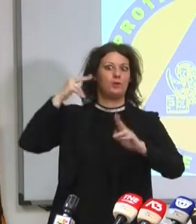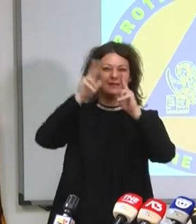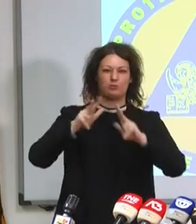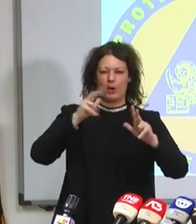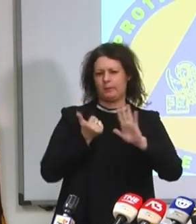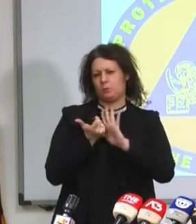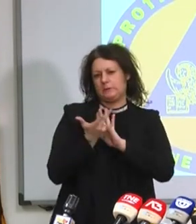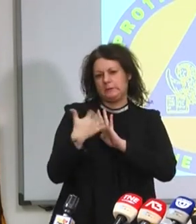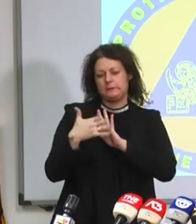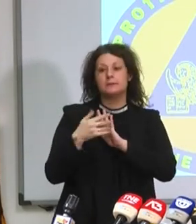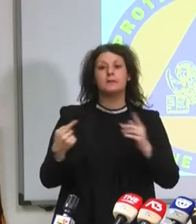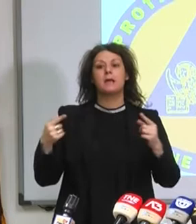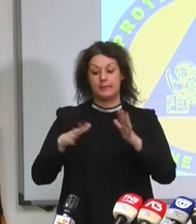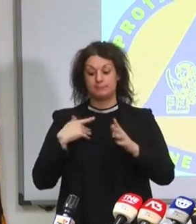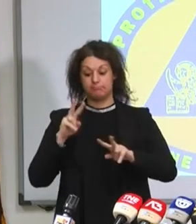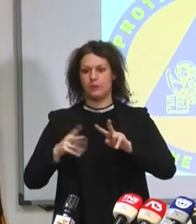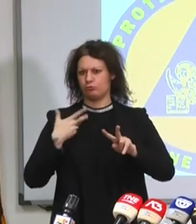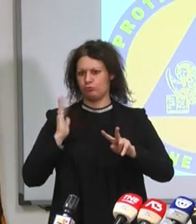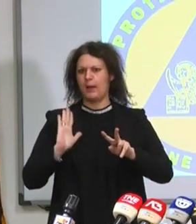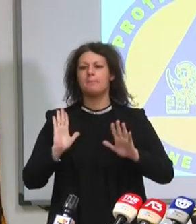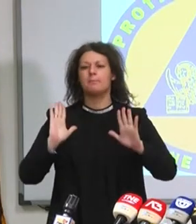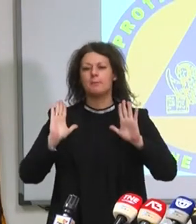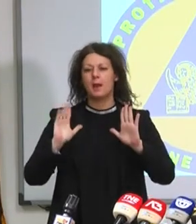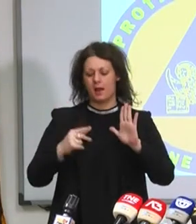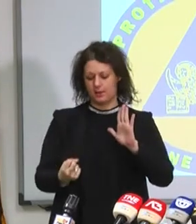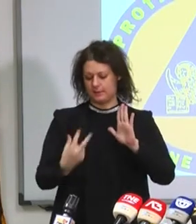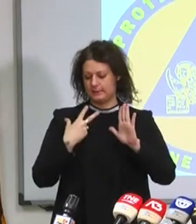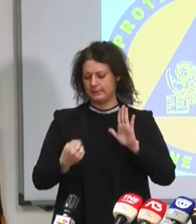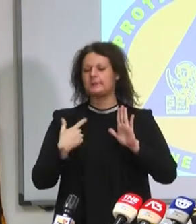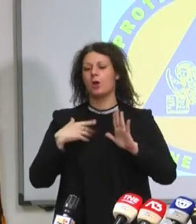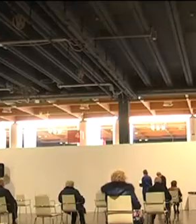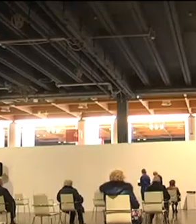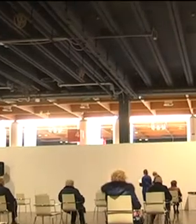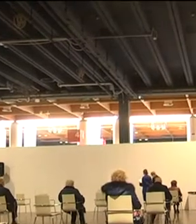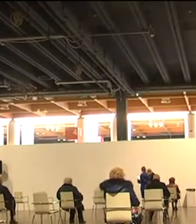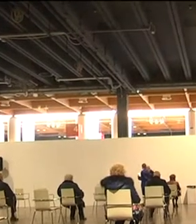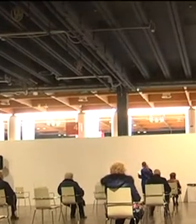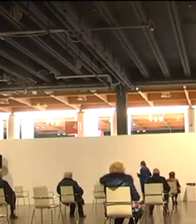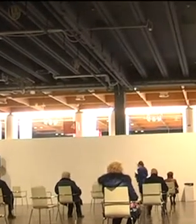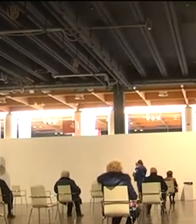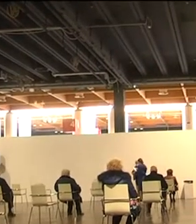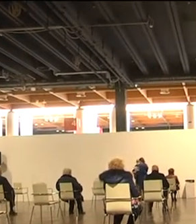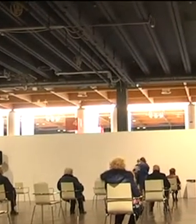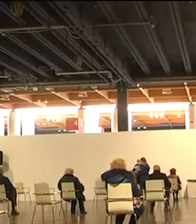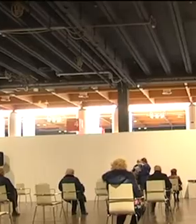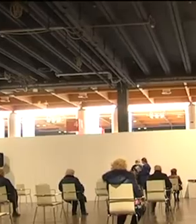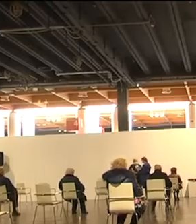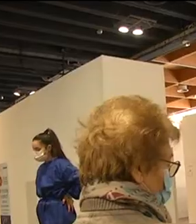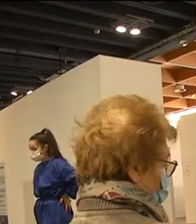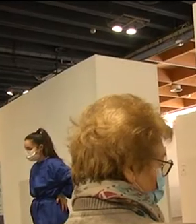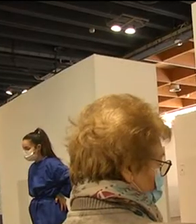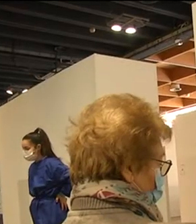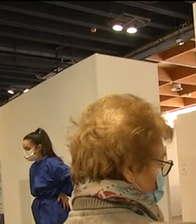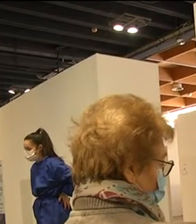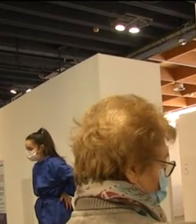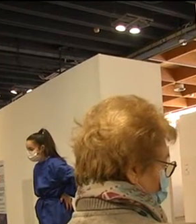devono porre insomma in una situazione di preoccupazione e di allerta. Procede intanto la campagna di vaccinazione.